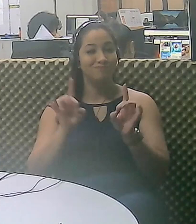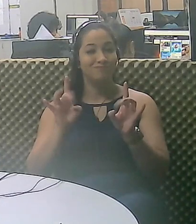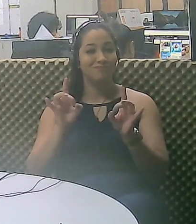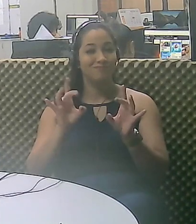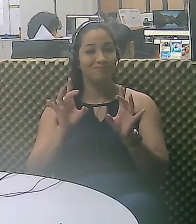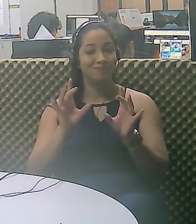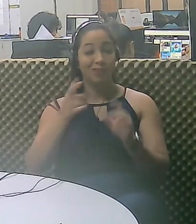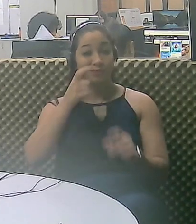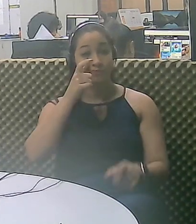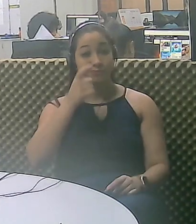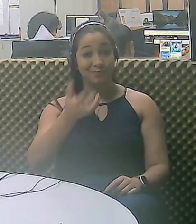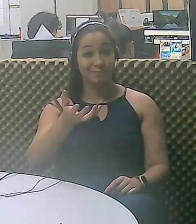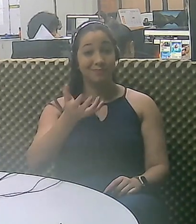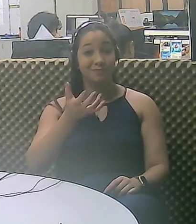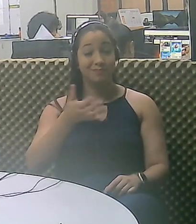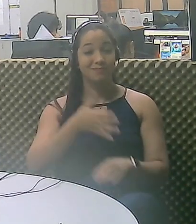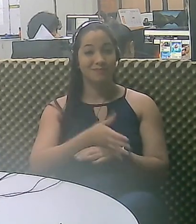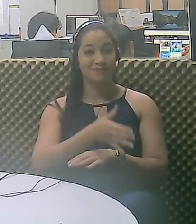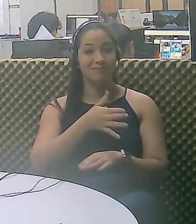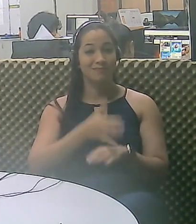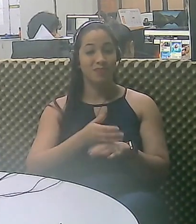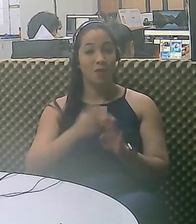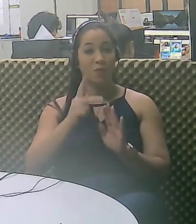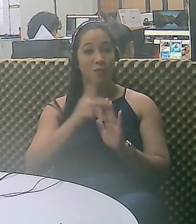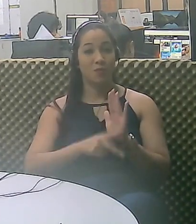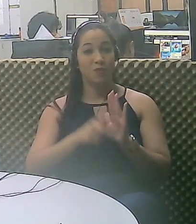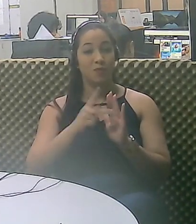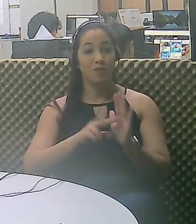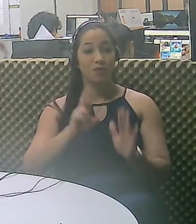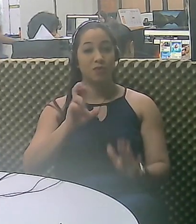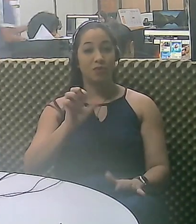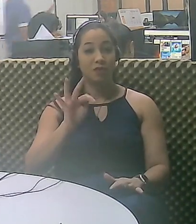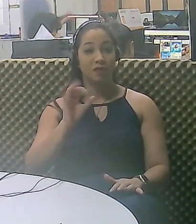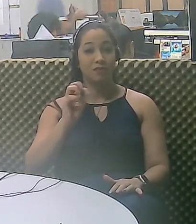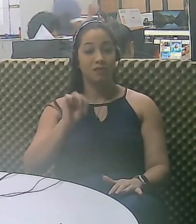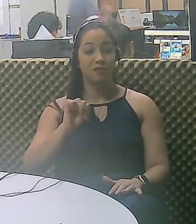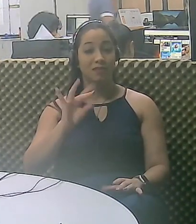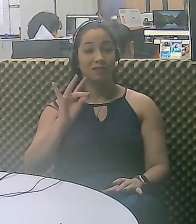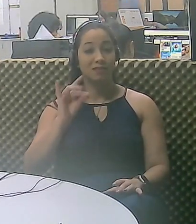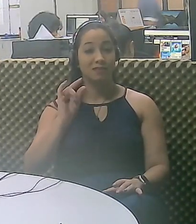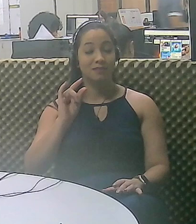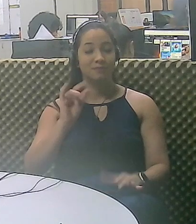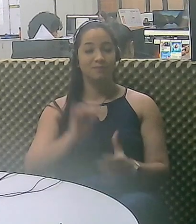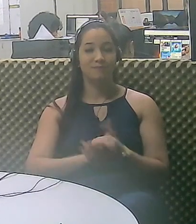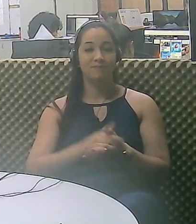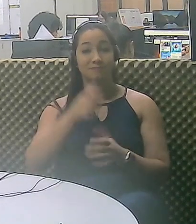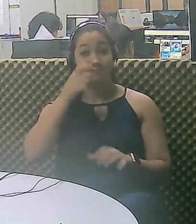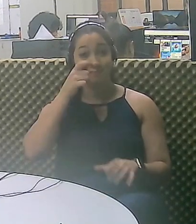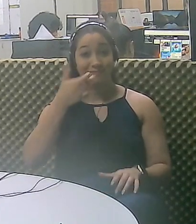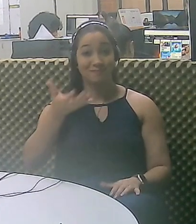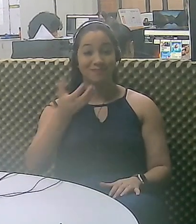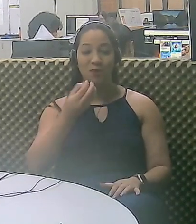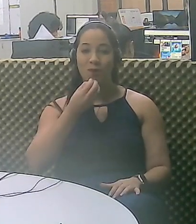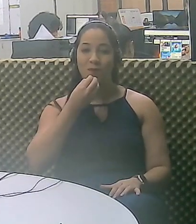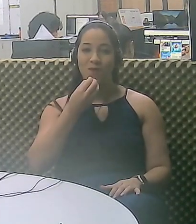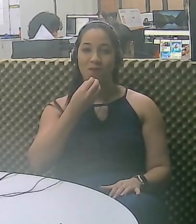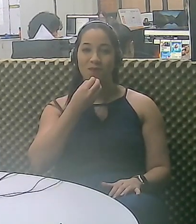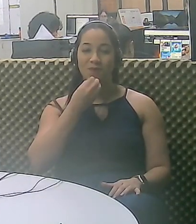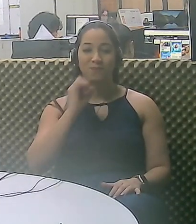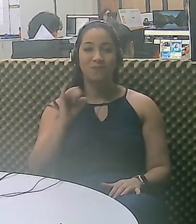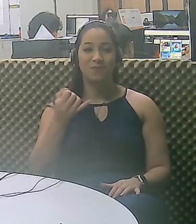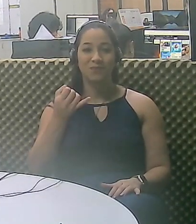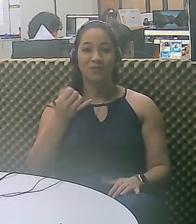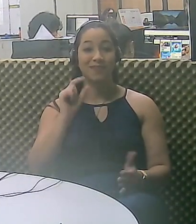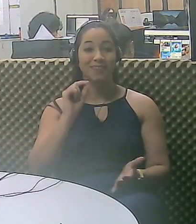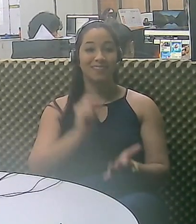para interessados em participar do programa Refim Zera Tudo. Os interessados em aproveitar a oportunidade devem